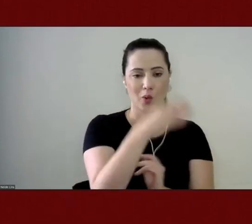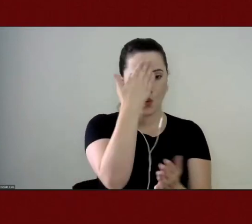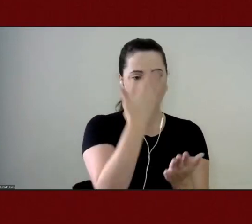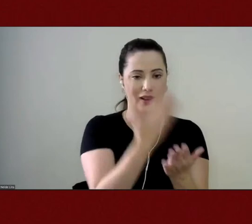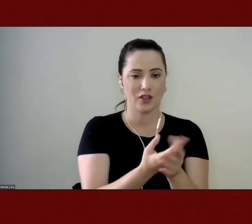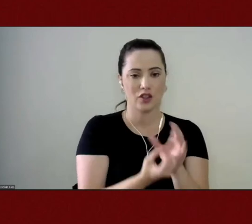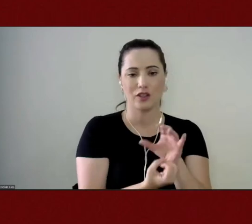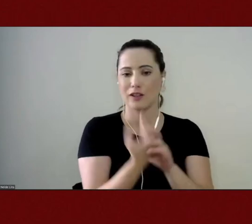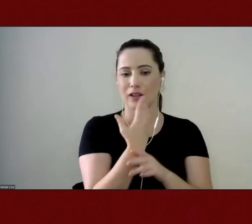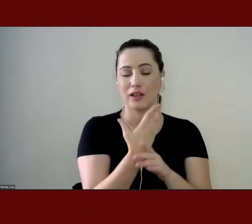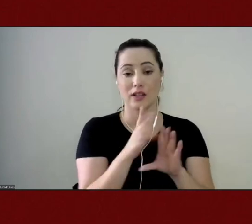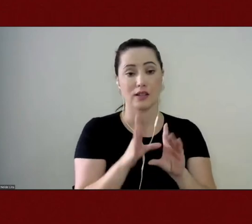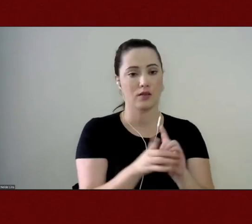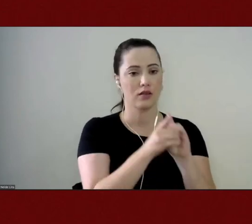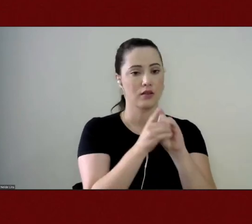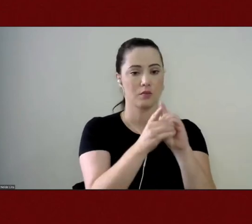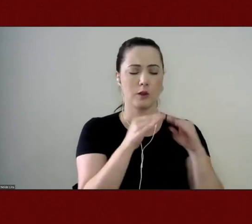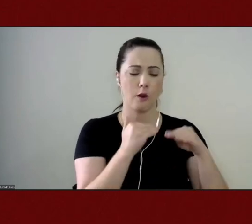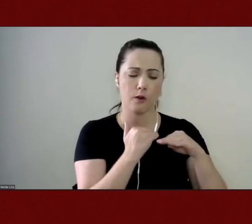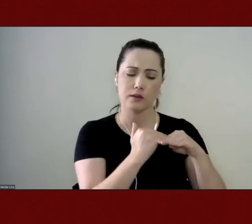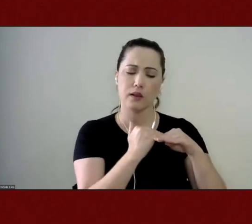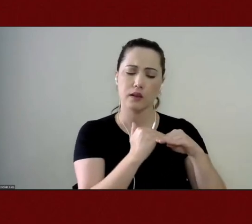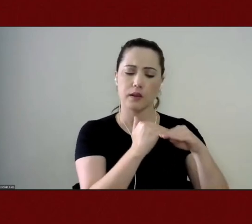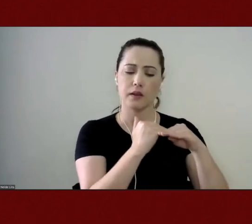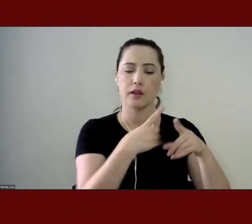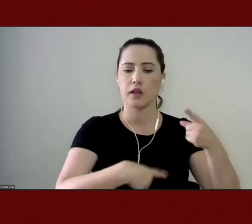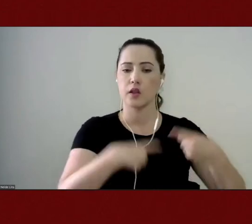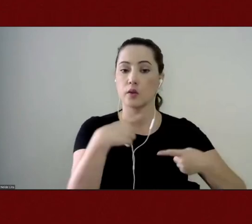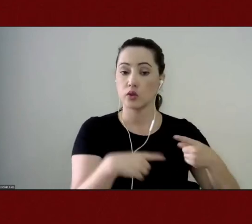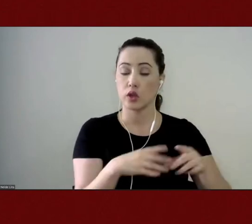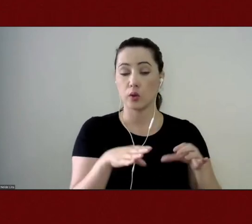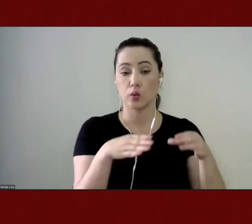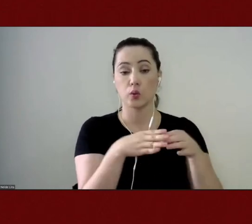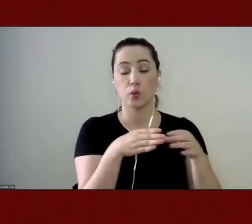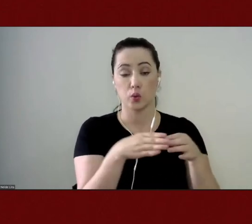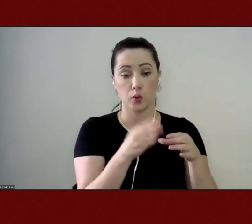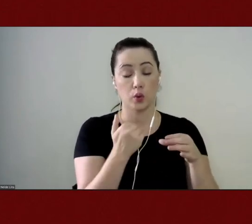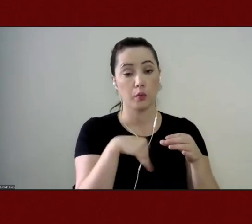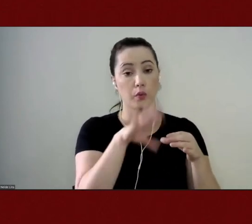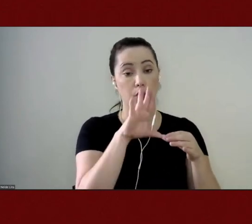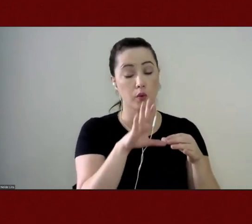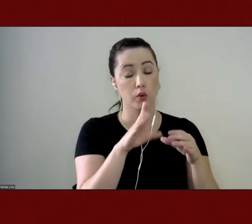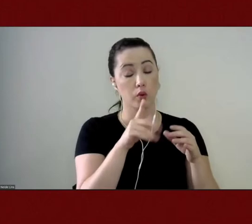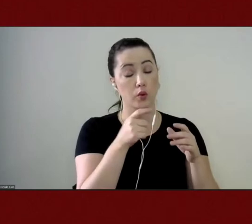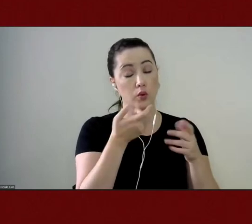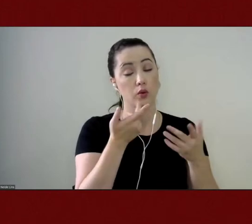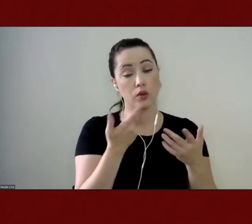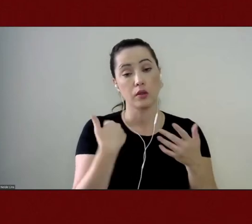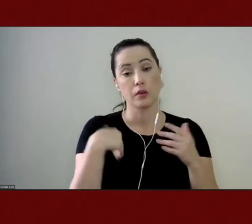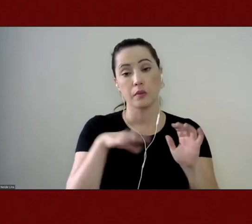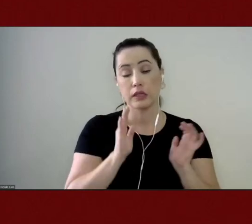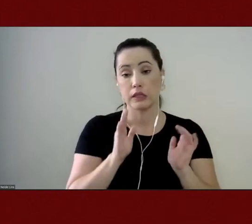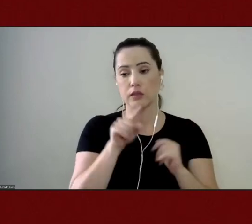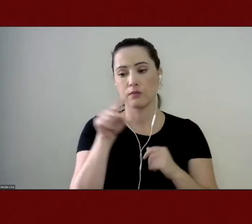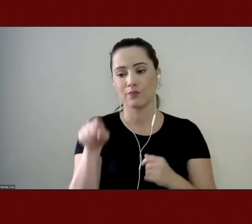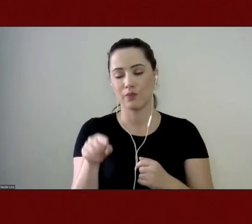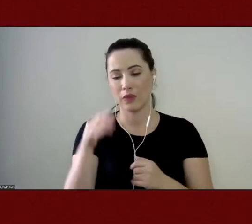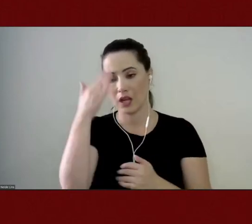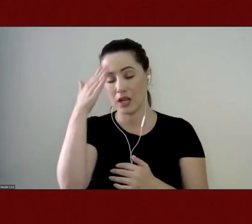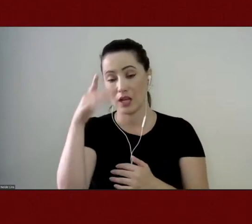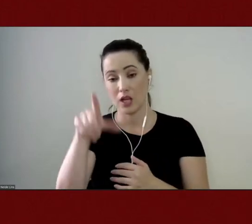democrático estável e o diálogo com as forças burguesas. Escolher a segunda opção significa acreditar